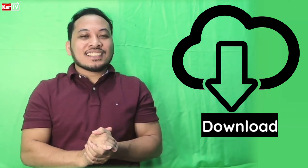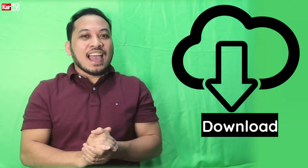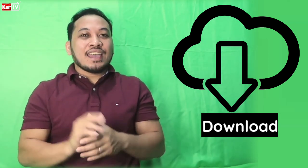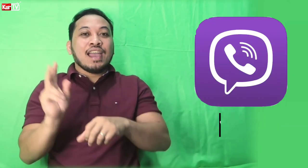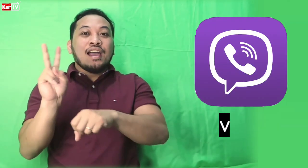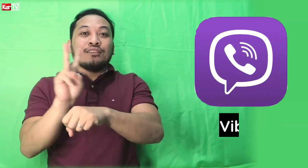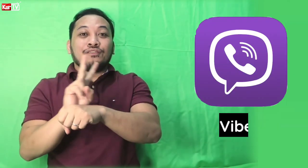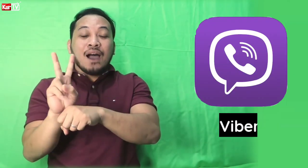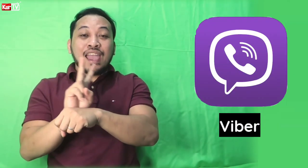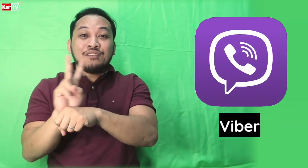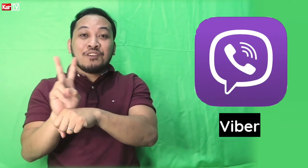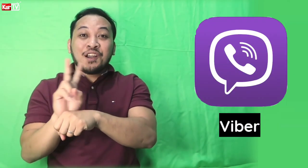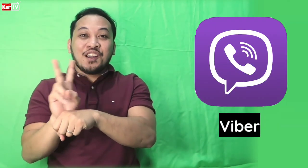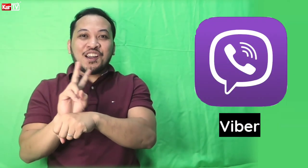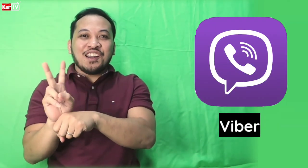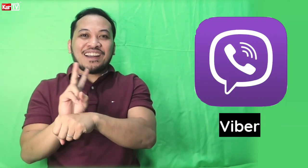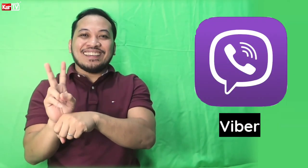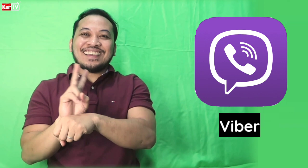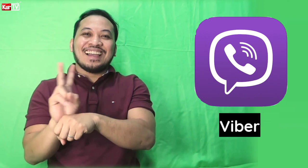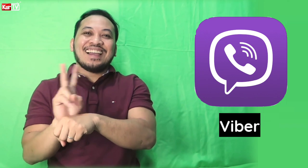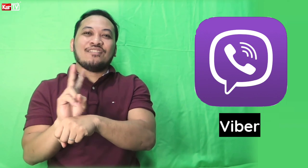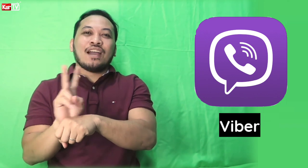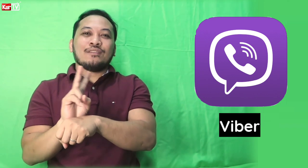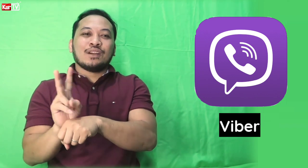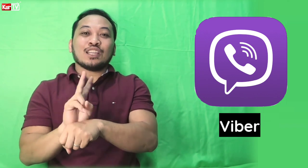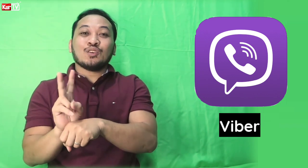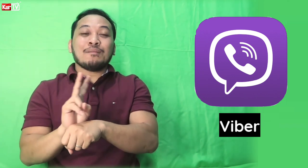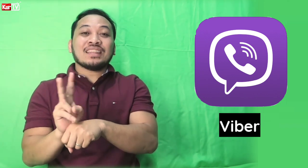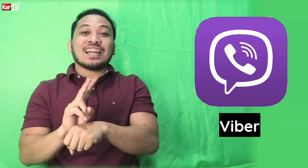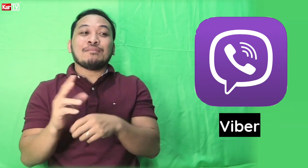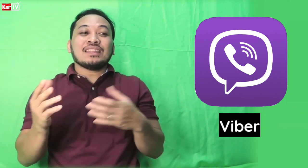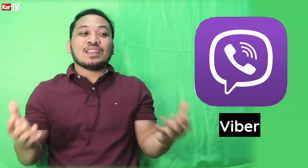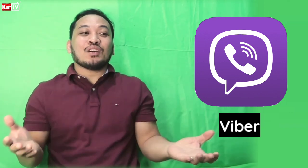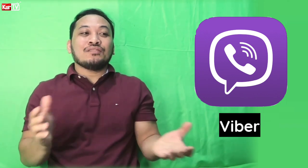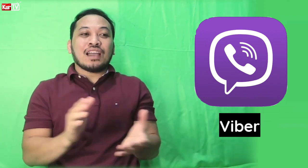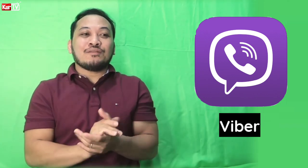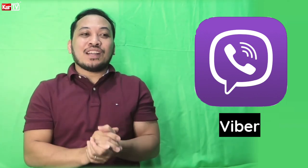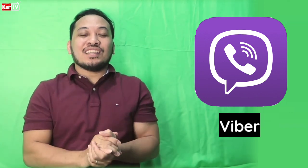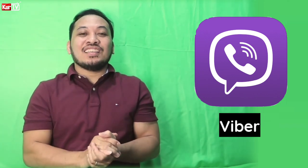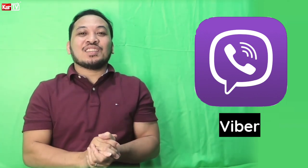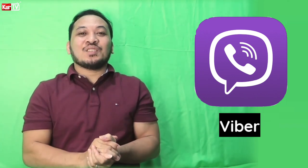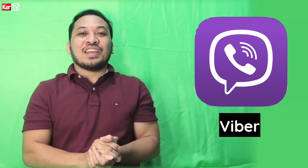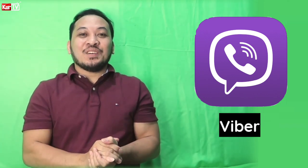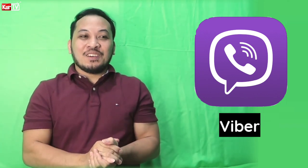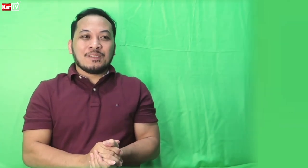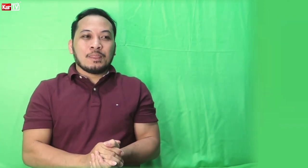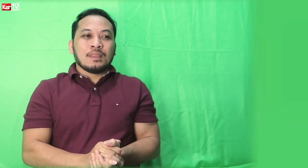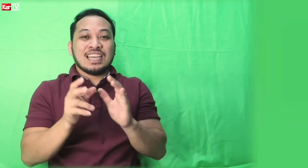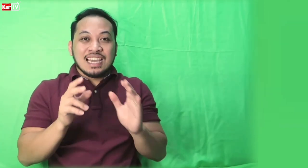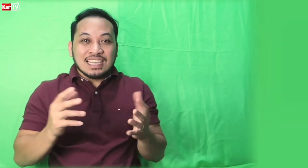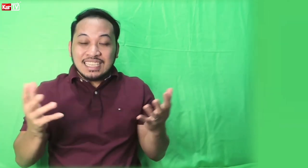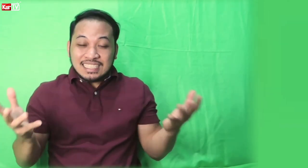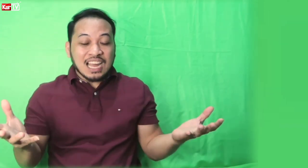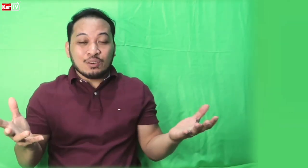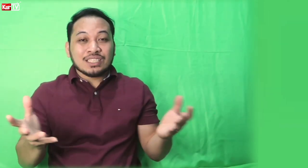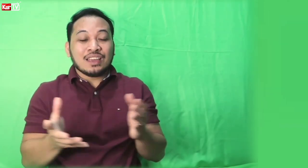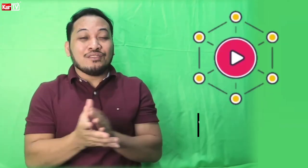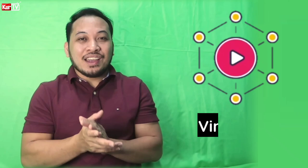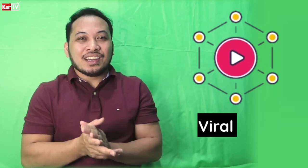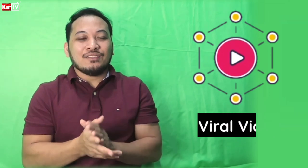ay Viber. Ayan, Viber. Ito gamit na gamit din tong Viber na din to eh, no? This is how we sign viral